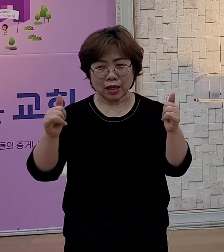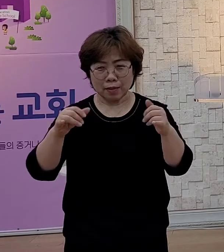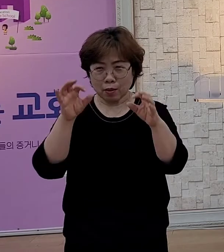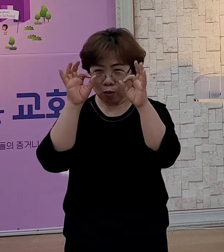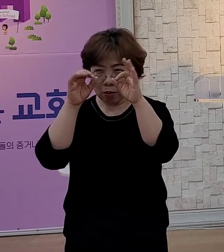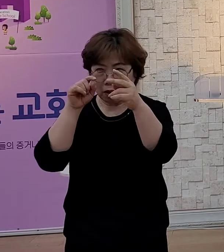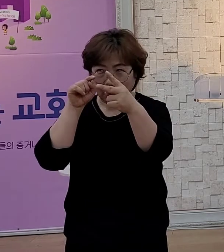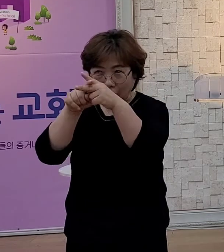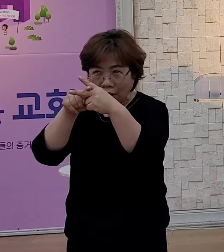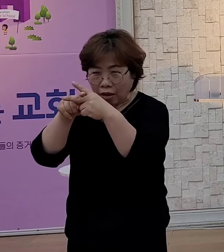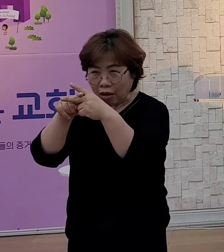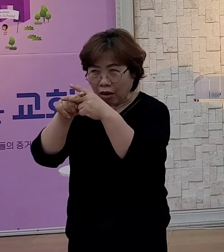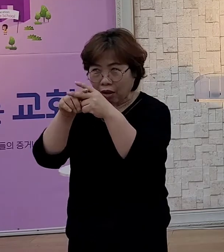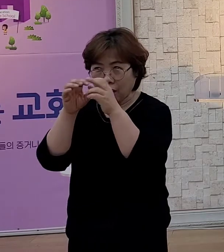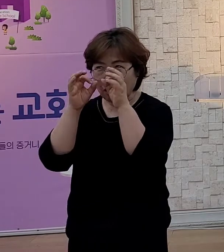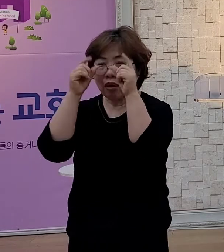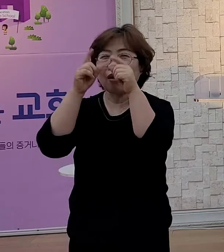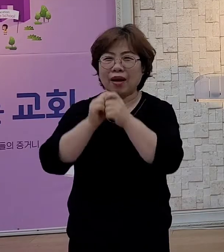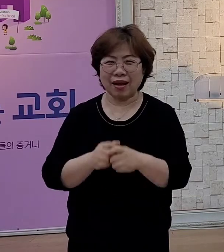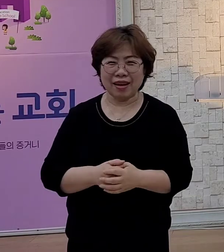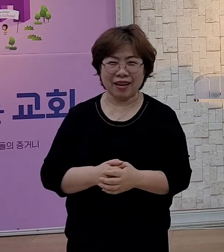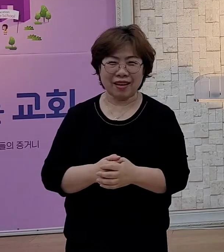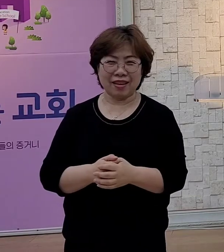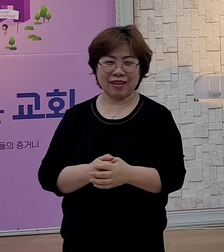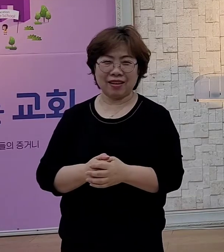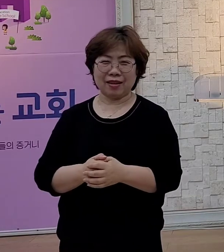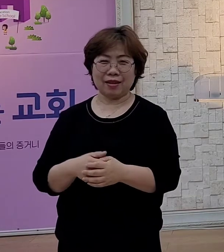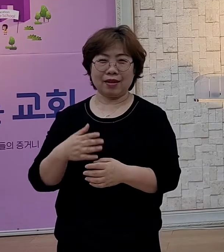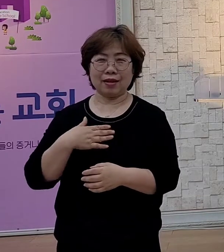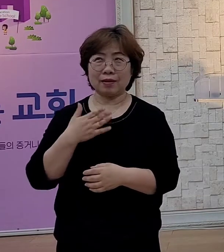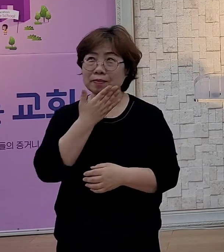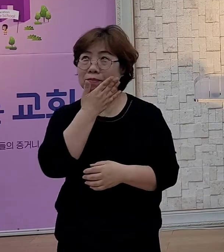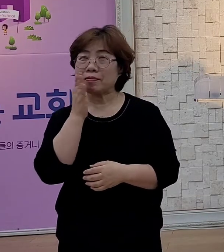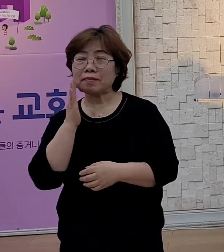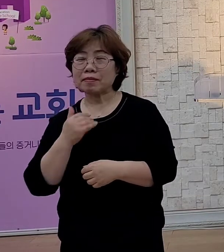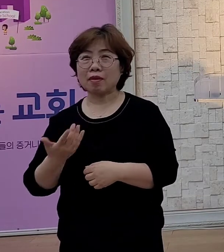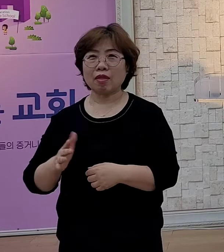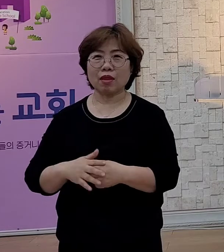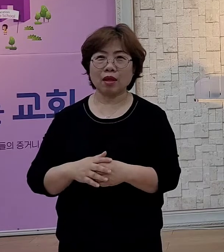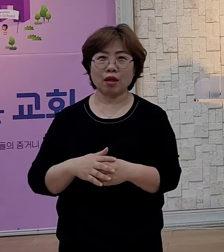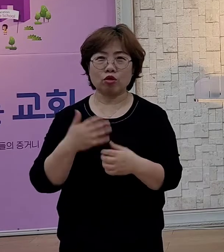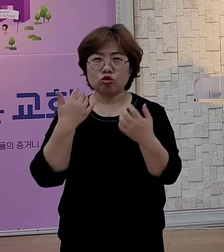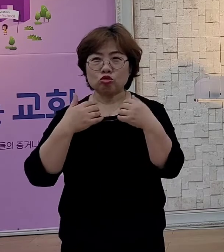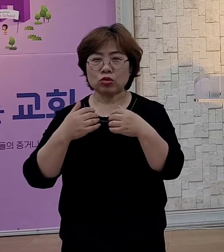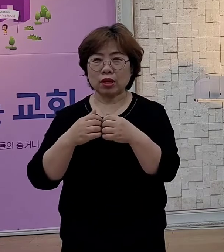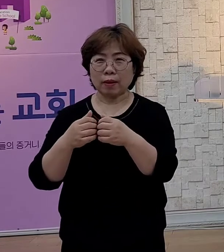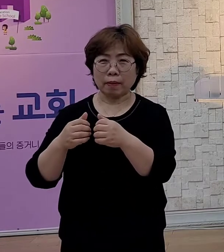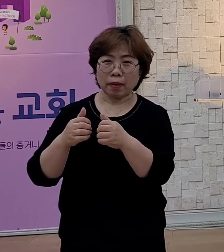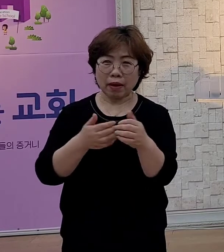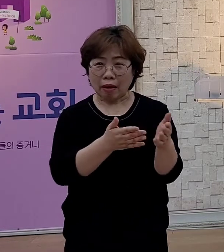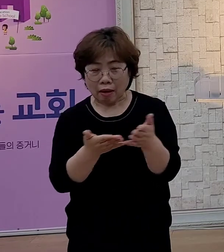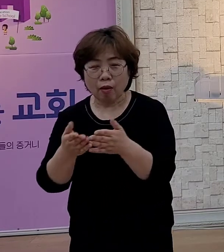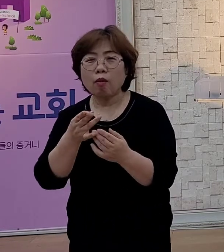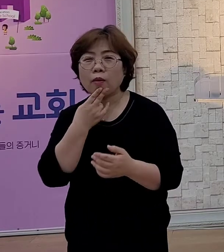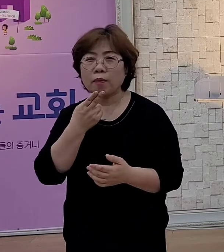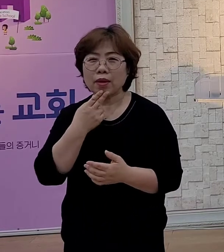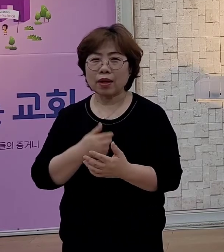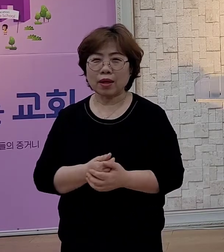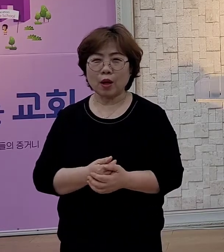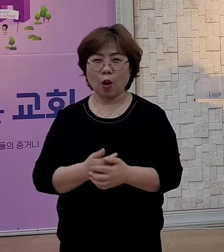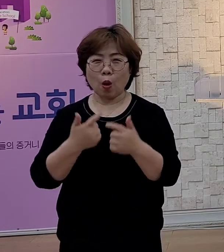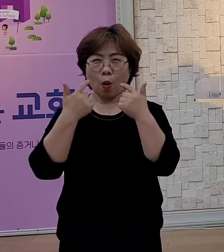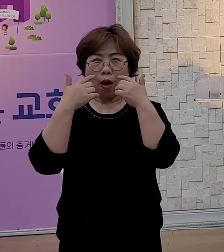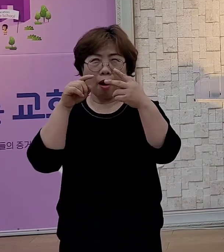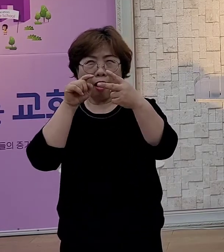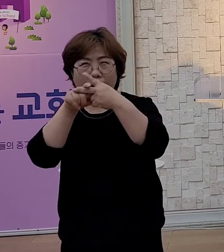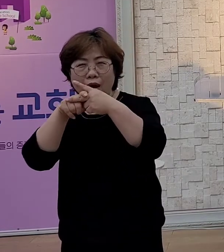갈 때 옷을 좀 꾸며 입고 가잖아요. 그런데 그 사람들은 아무한테나 안 달라붙어요. 백화점의 1층 직원들은 보면